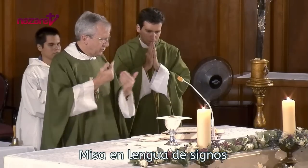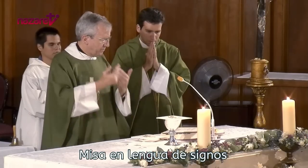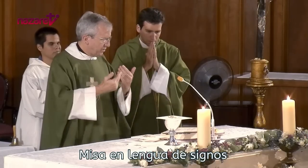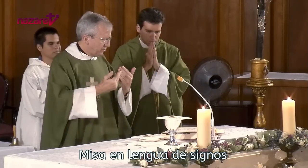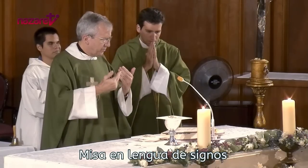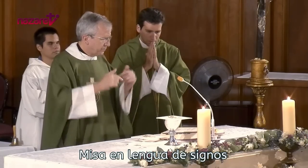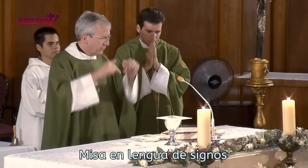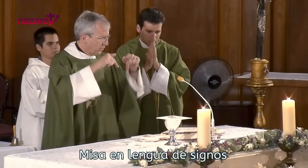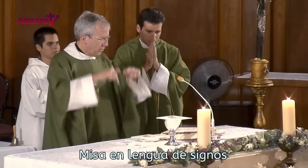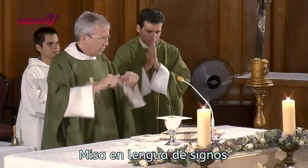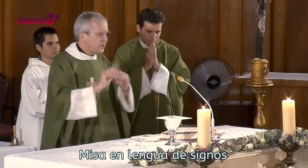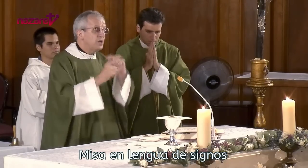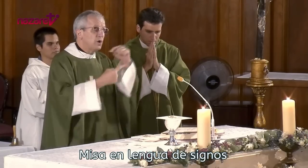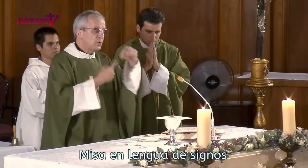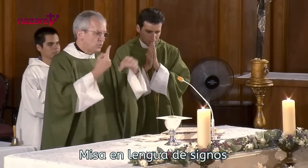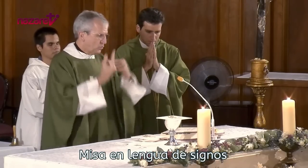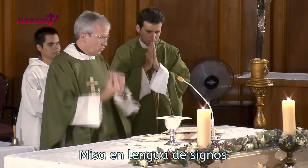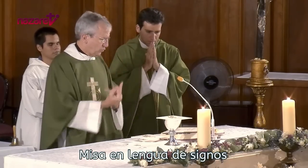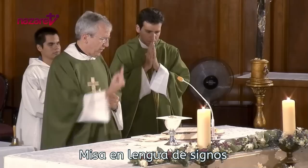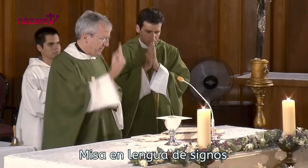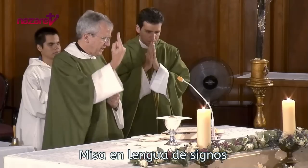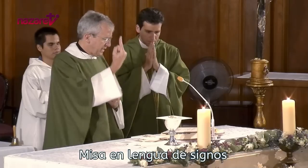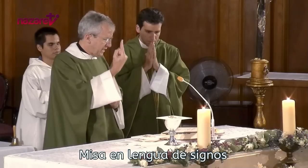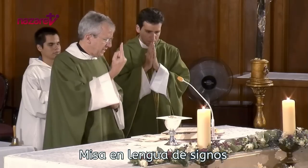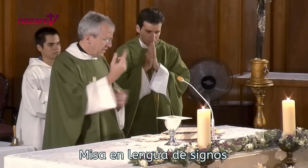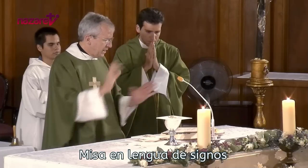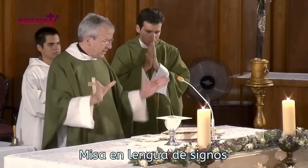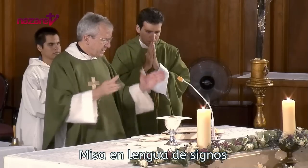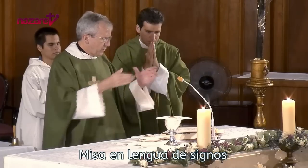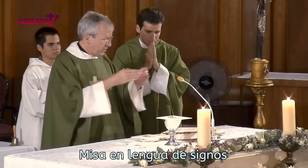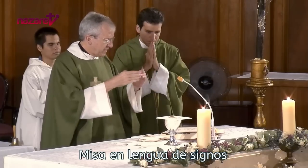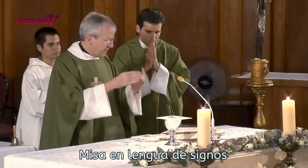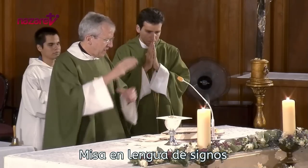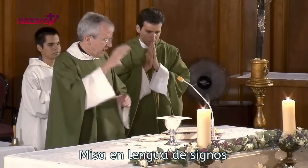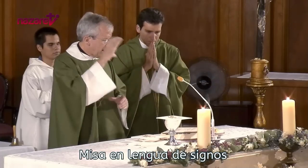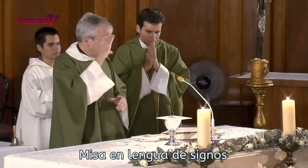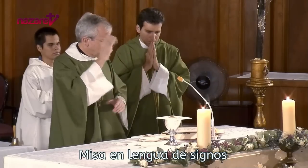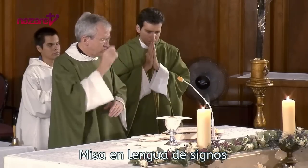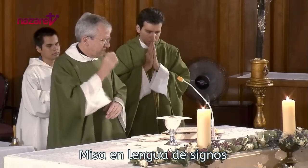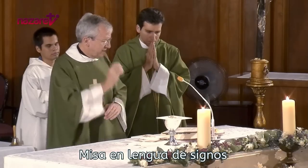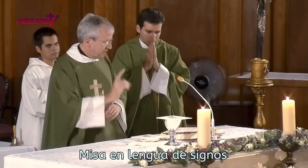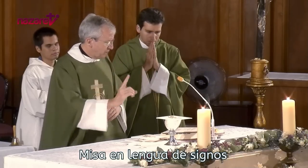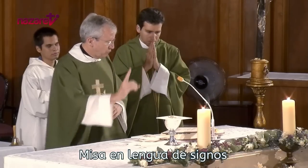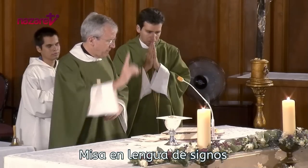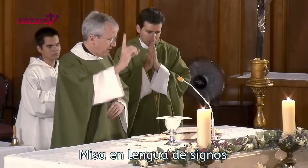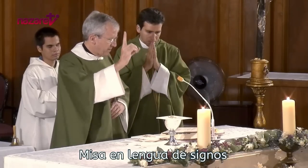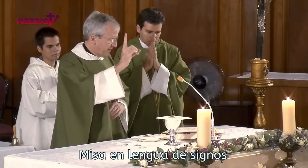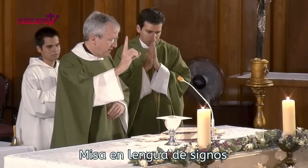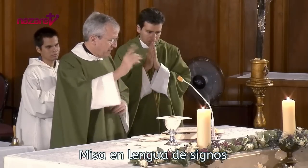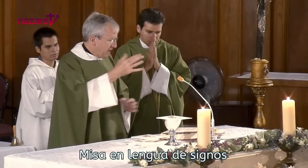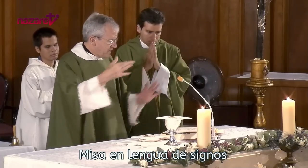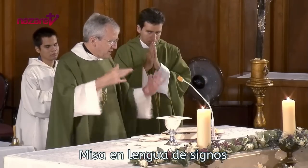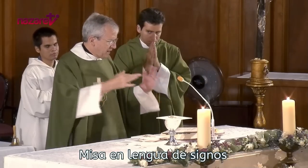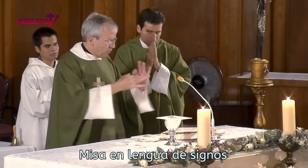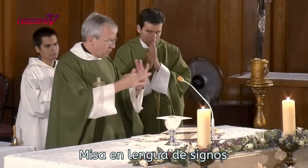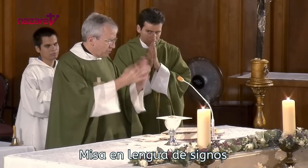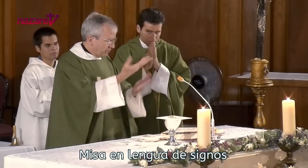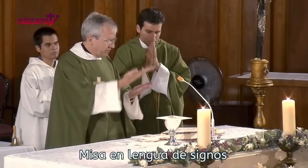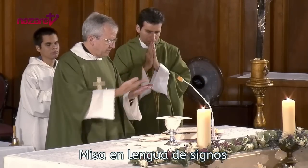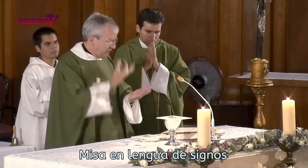domingo. Hoy, tu familia, reunida a la escucha de tu palabra y en la comunión del